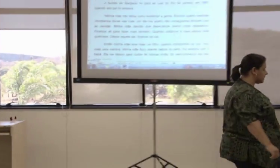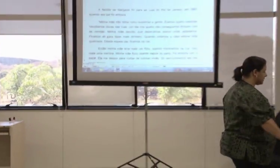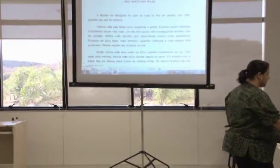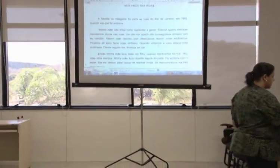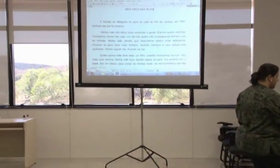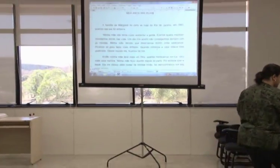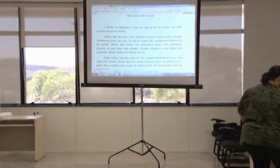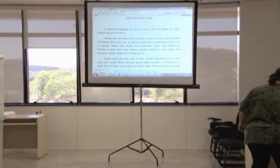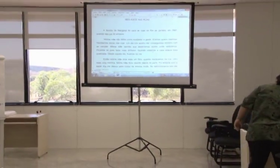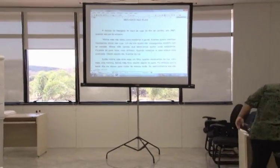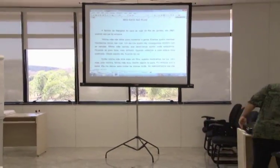letra.